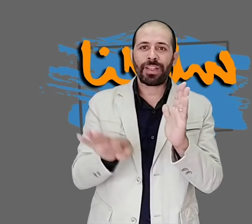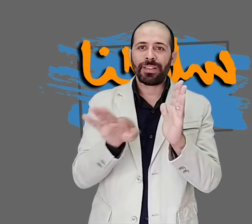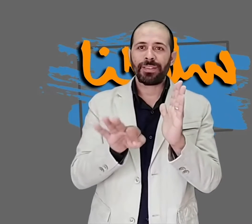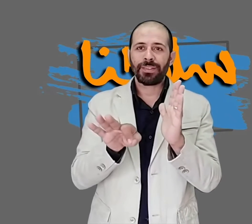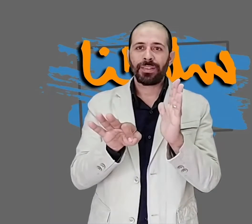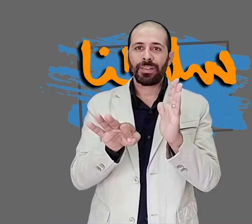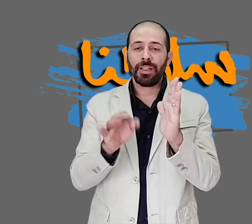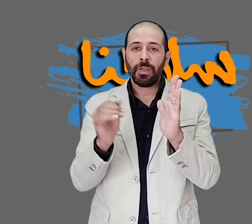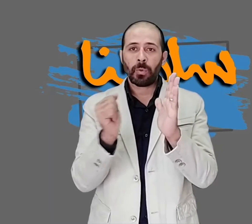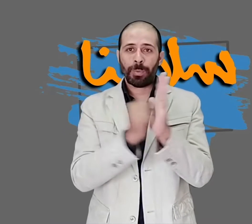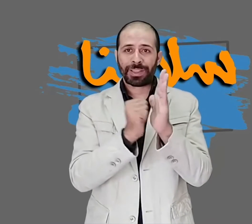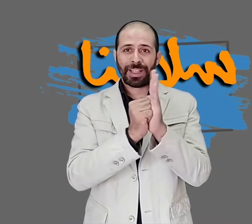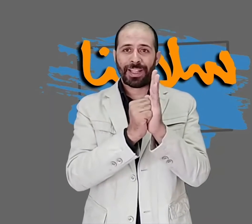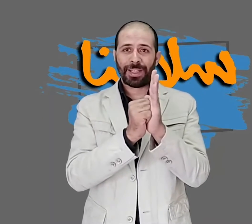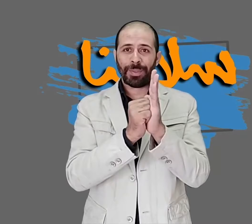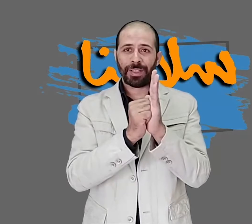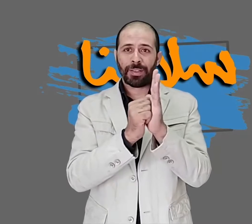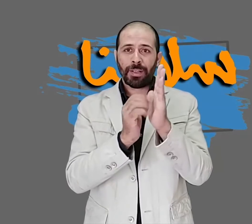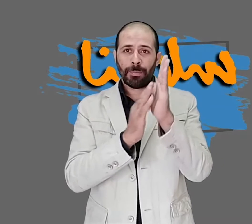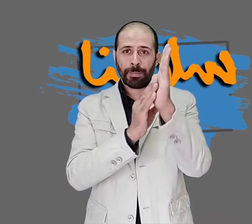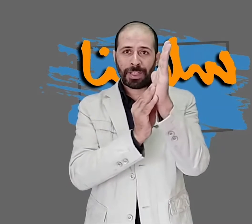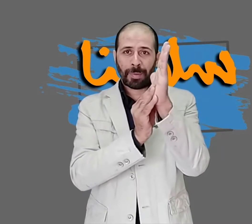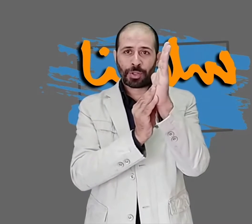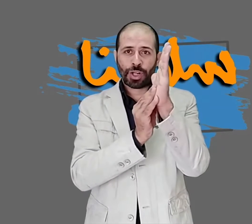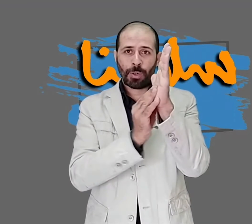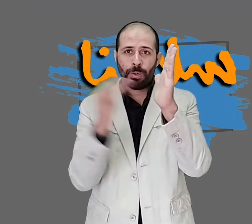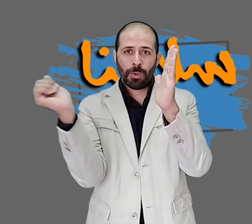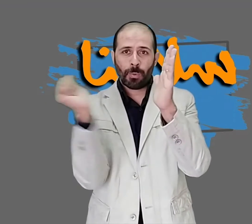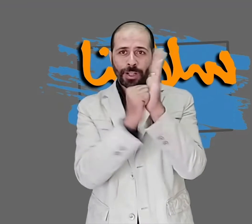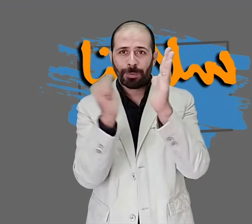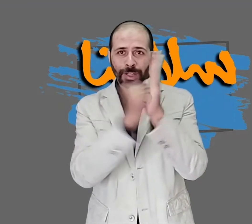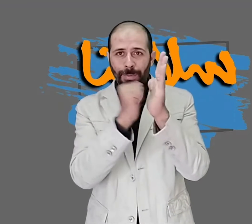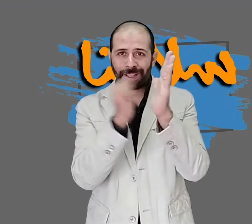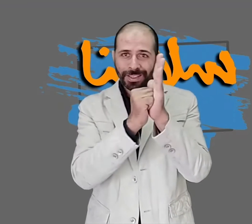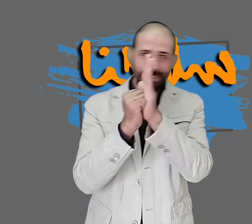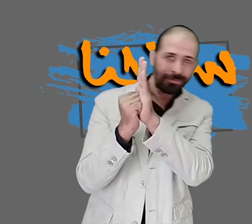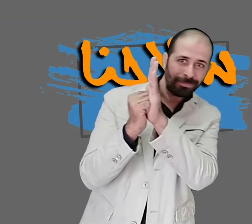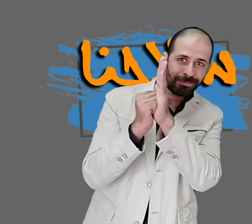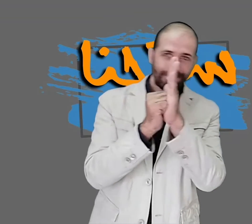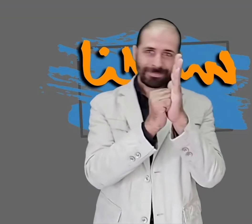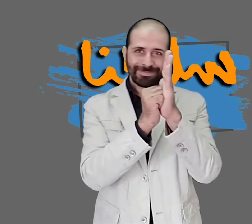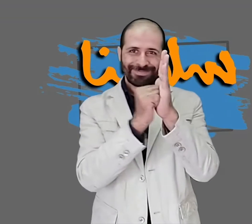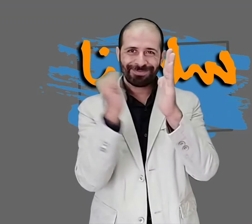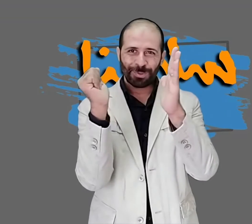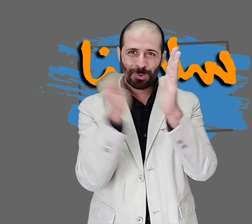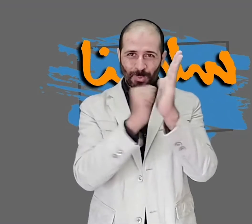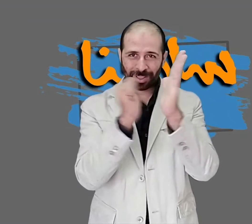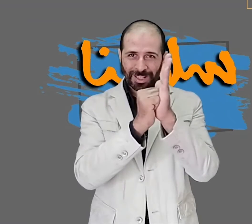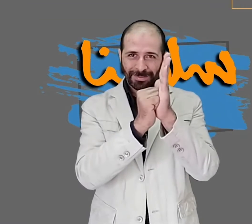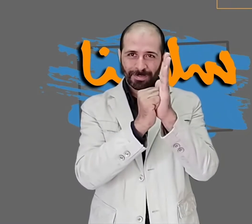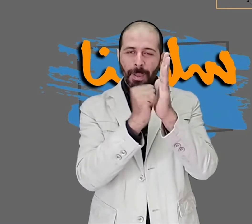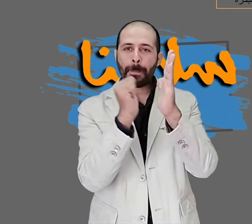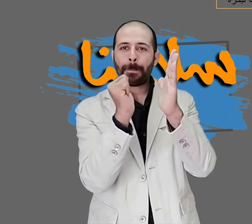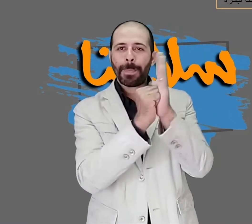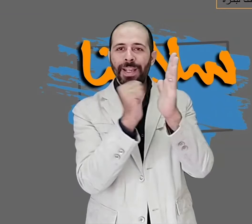فين؟ وبيتك جاي هنا منين؟ من ادي باب الشقة اهو، قبل اخبط عليه. واضحة؟